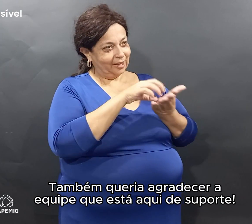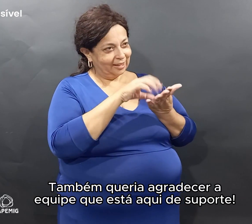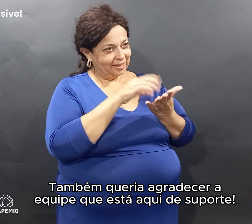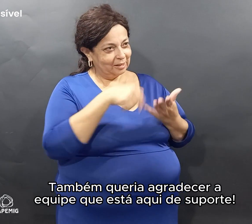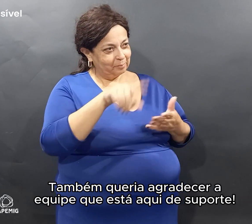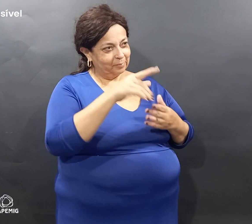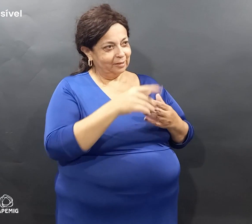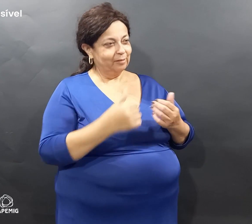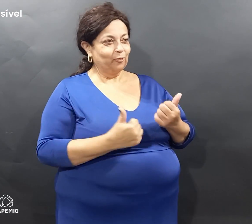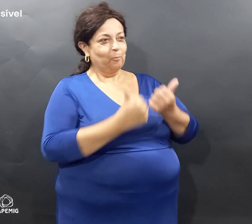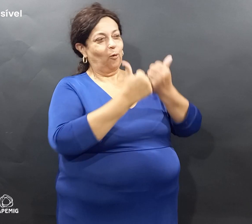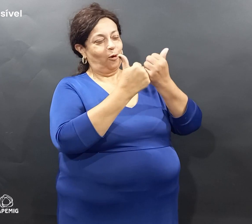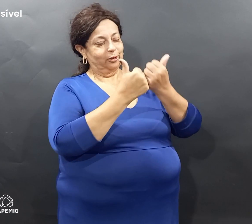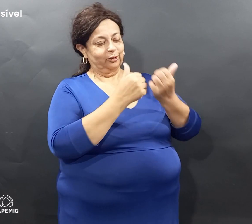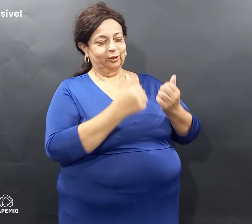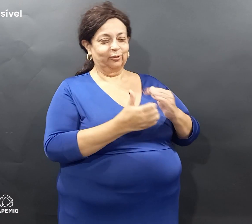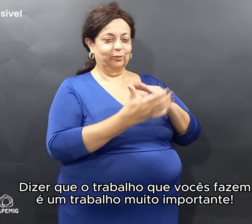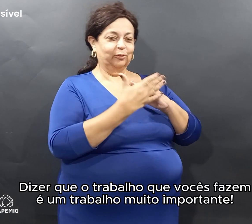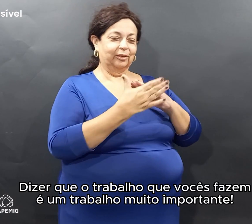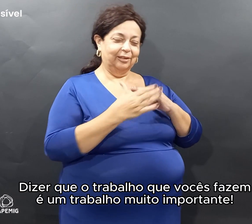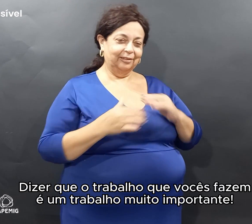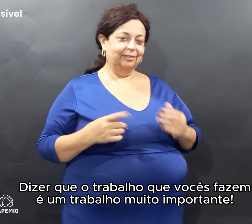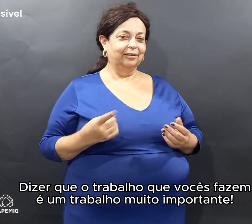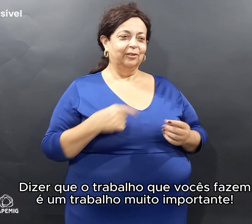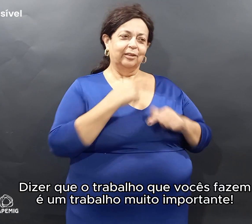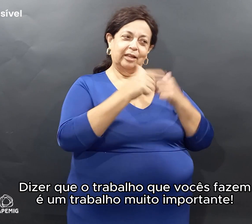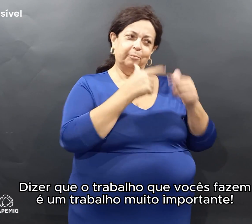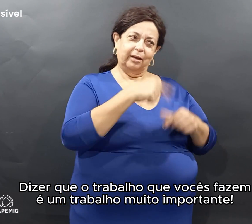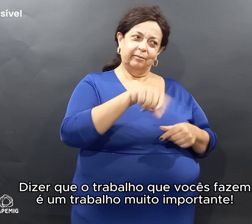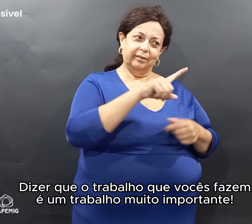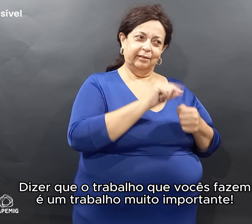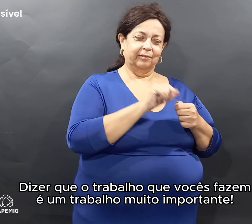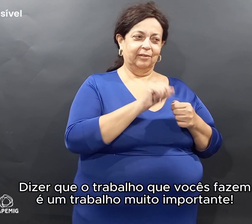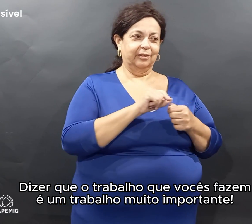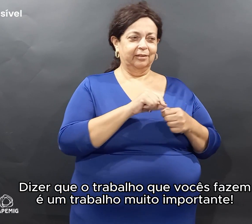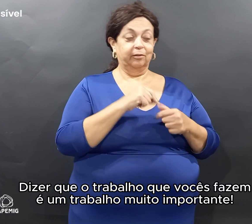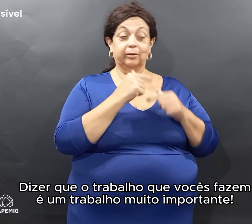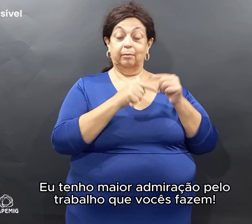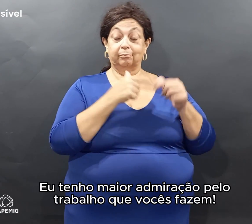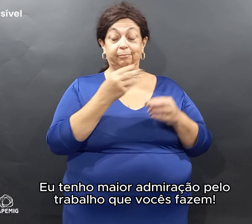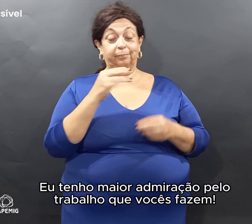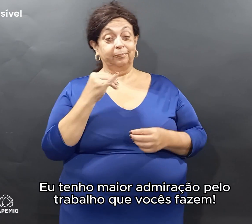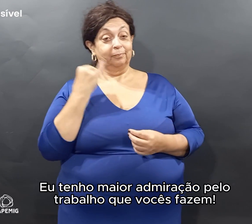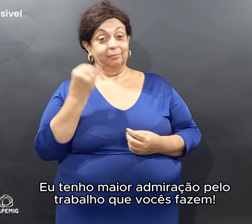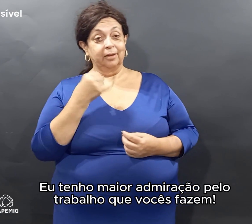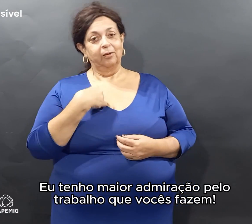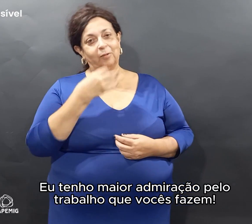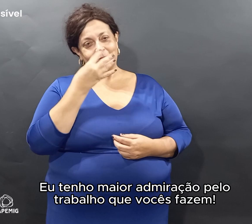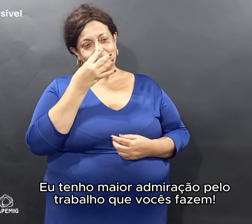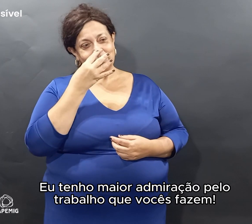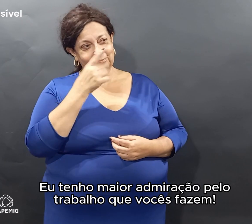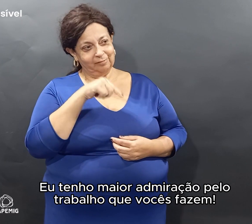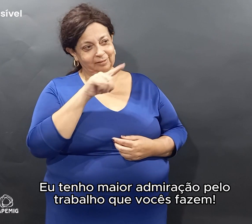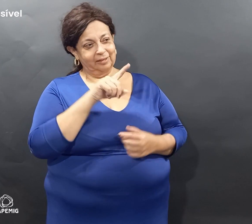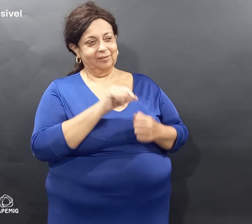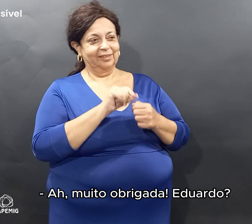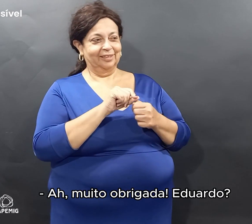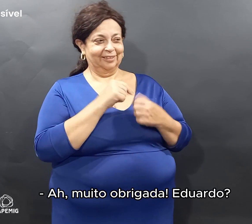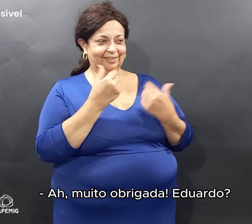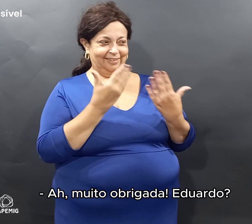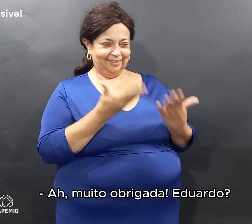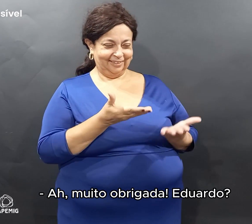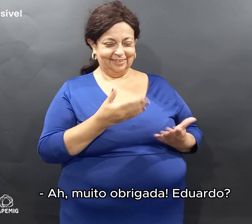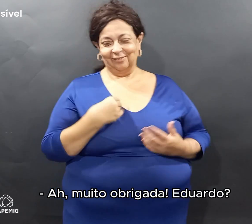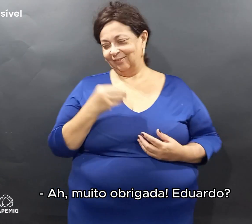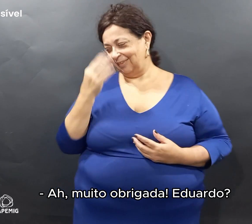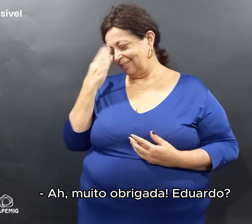de suporte, e dizer que o trabalho que vocês fazem é um trabalho muito importante. Eu tenho maior admiração pelo trabalho que vocês fazem.